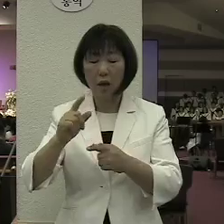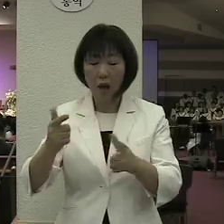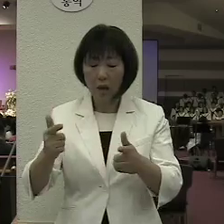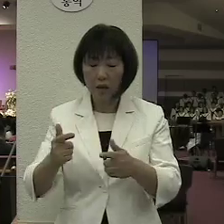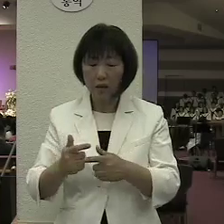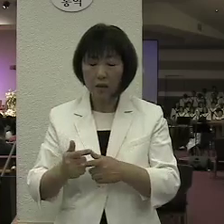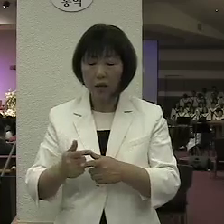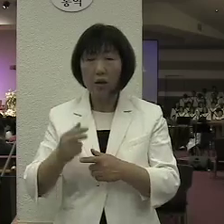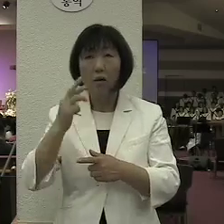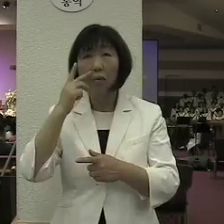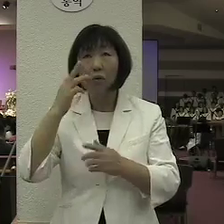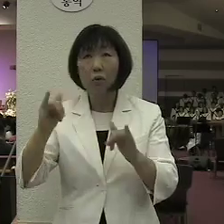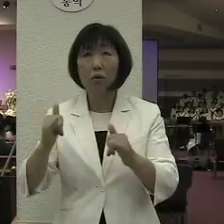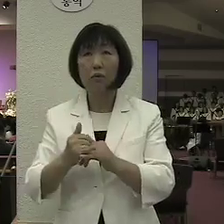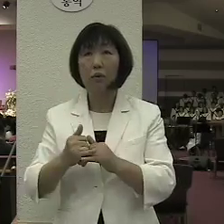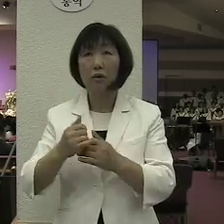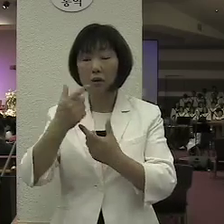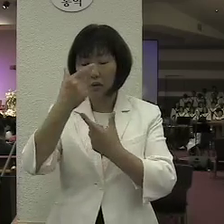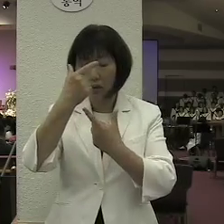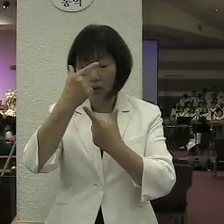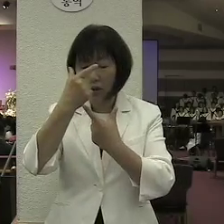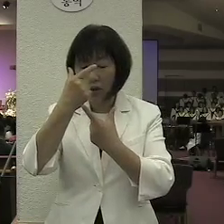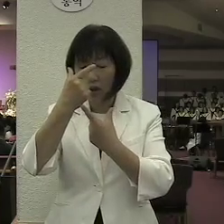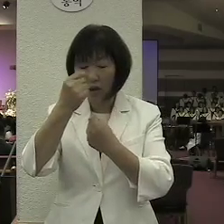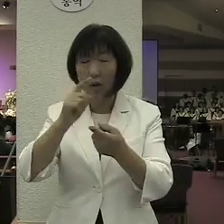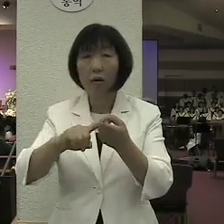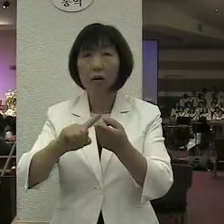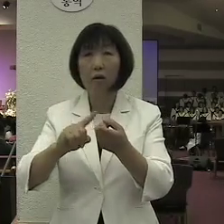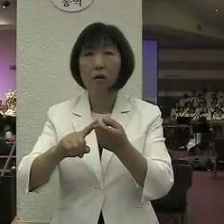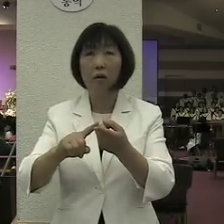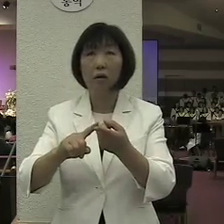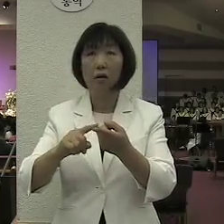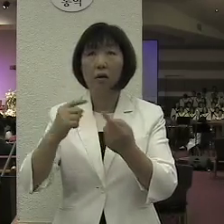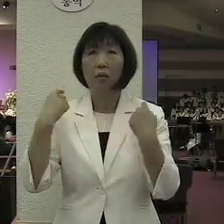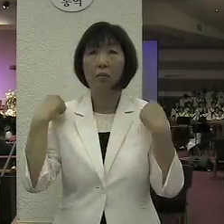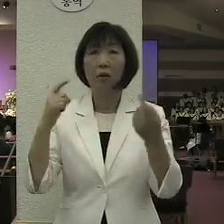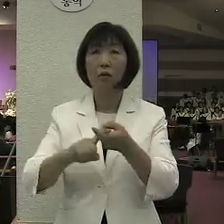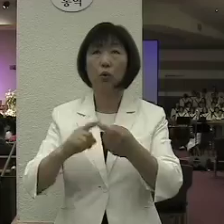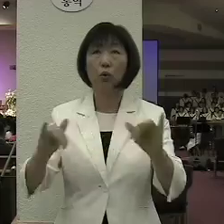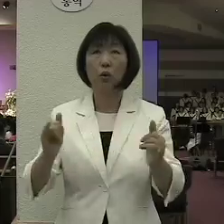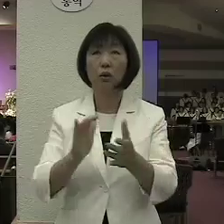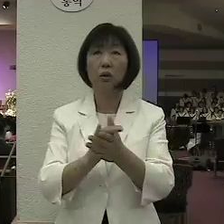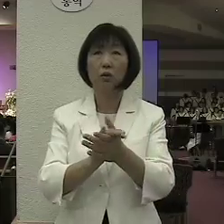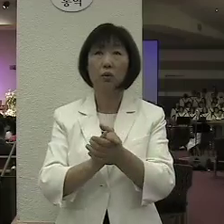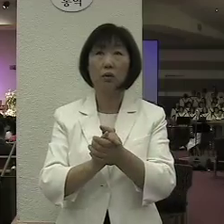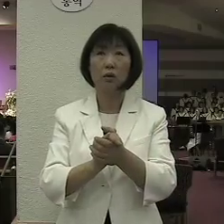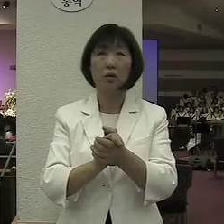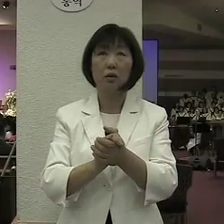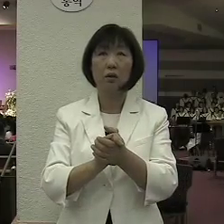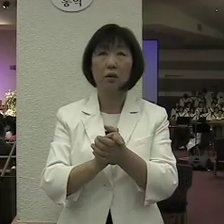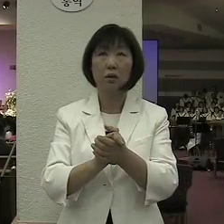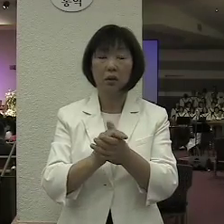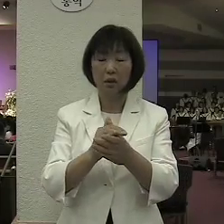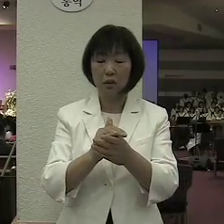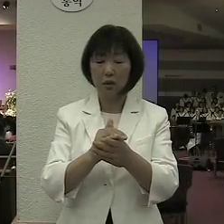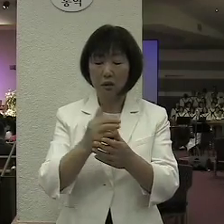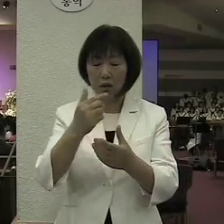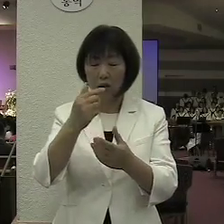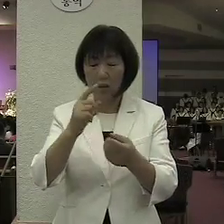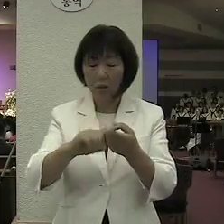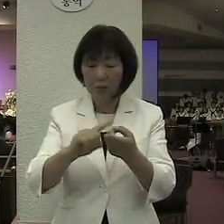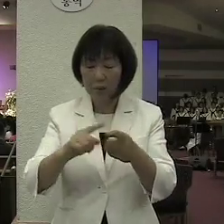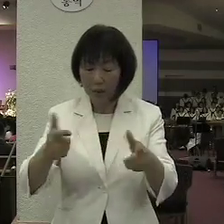문화 가운데 뒤섞여서 살고 있었던 저는, 자랐던 저는 어느 정도 다른 사람들보다는